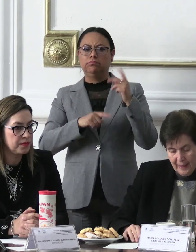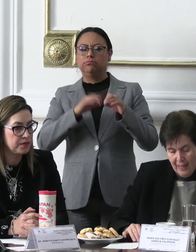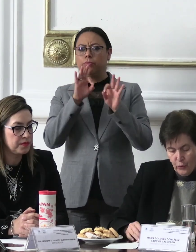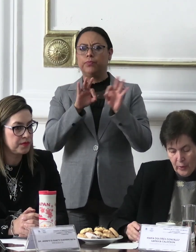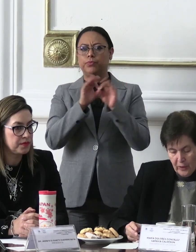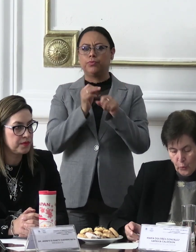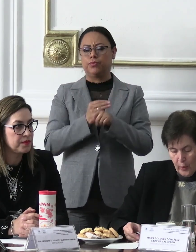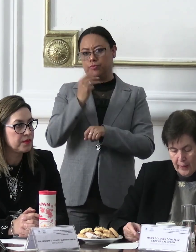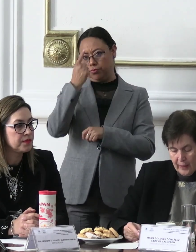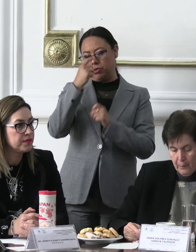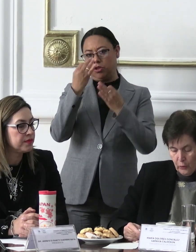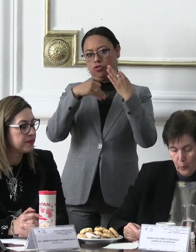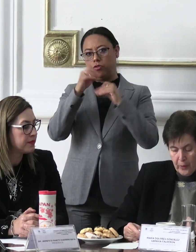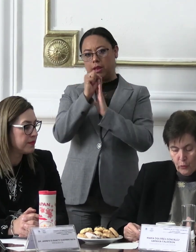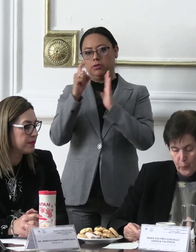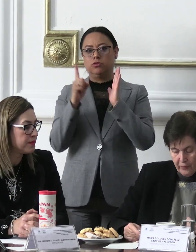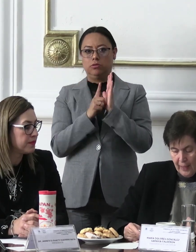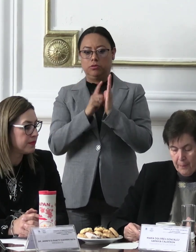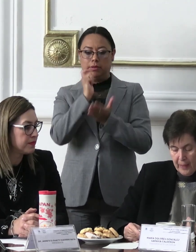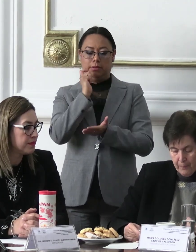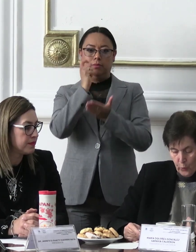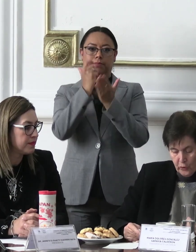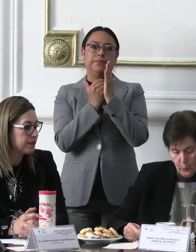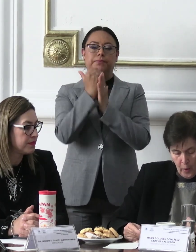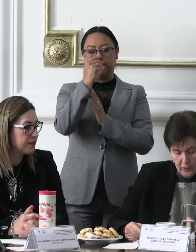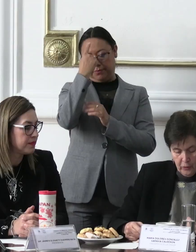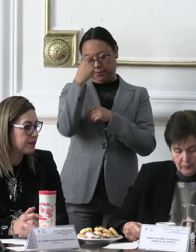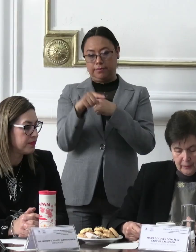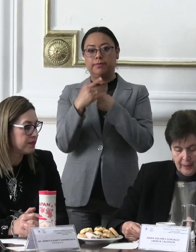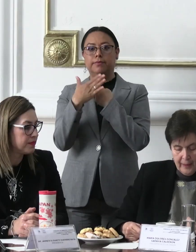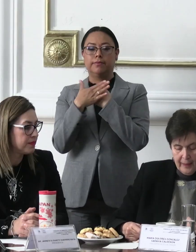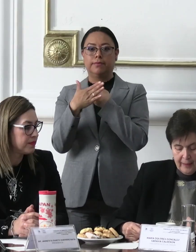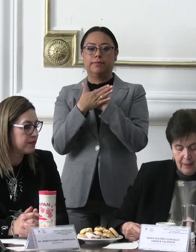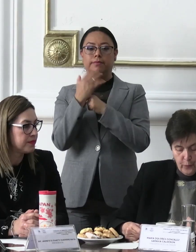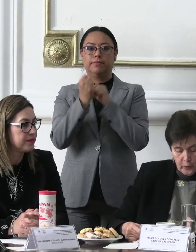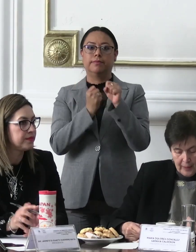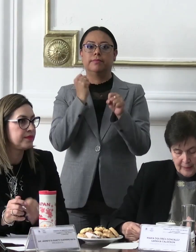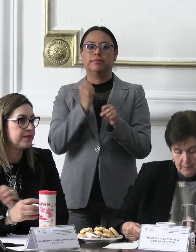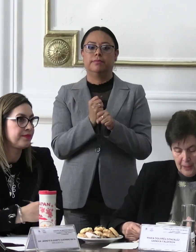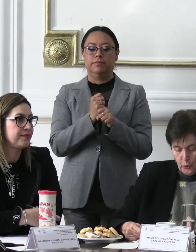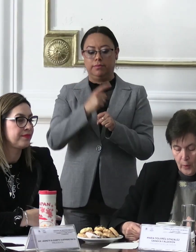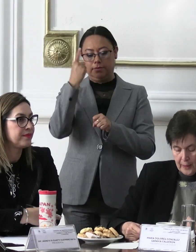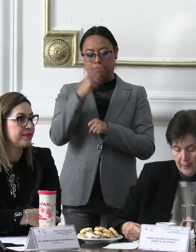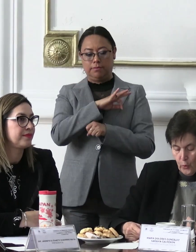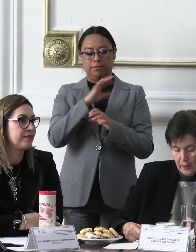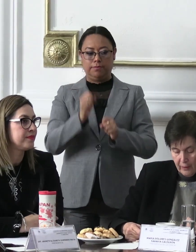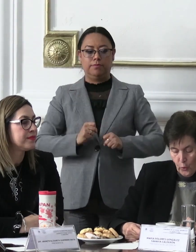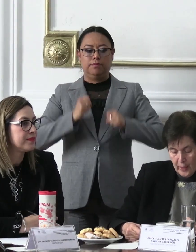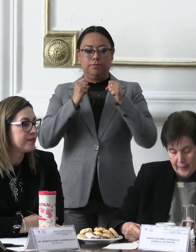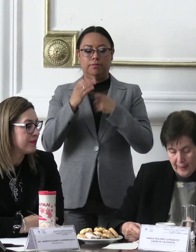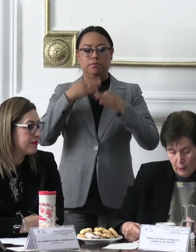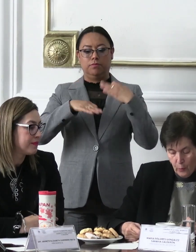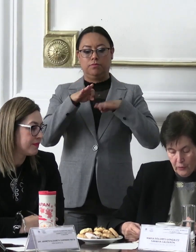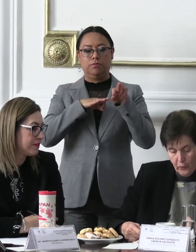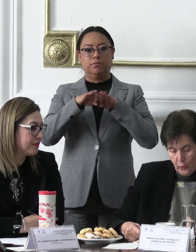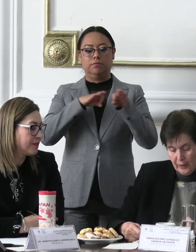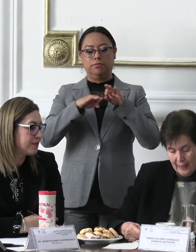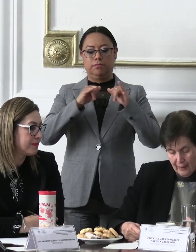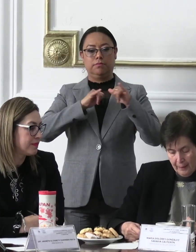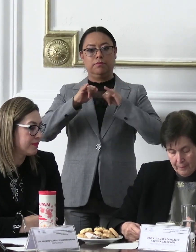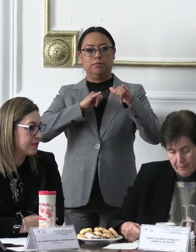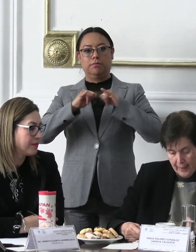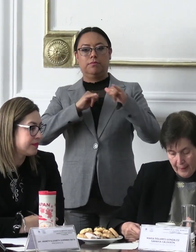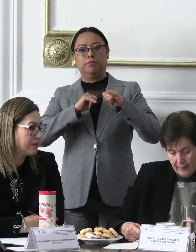fundamental de la solicitud del incremento presupuestal para el próximo año, en el fortalecimiento del trabajo territorial de la